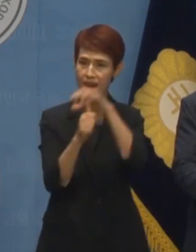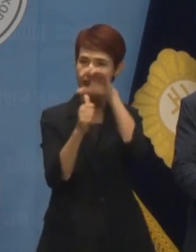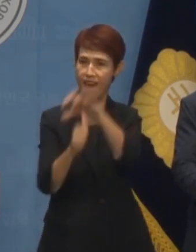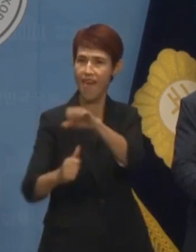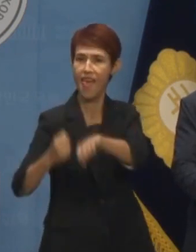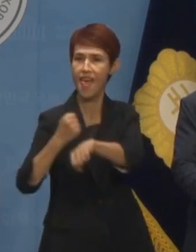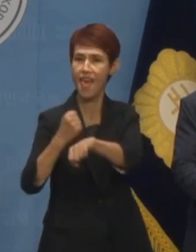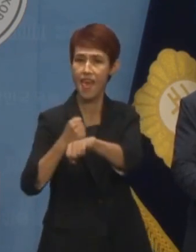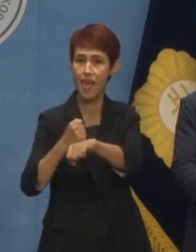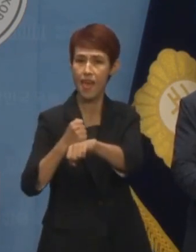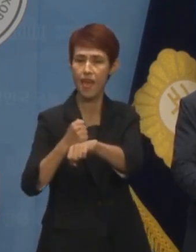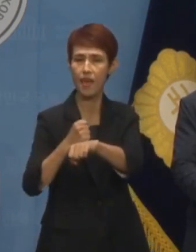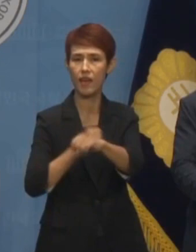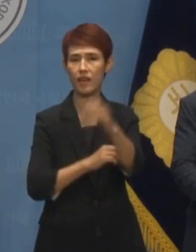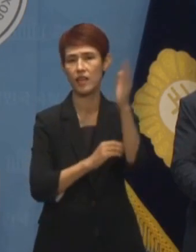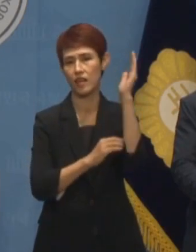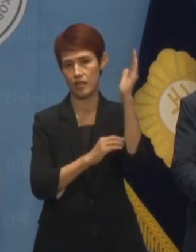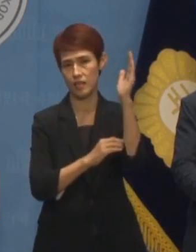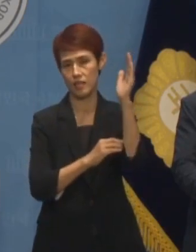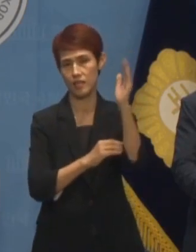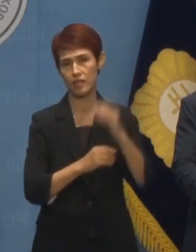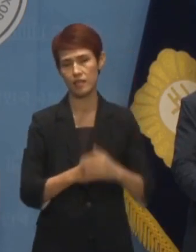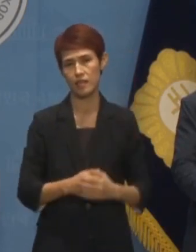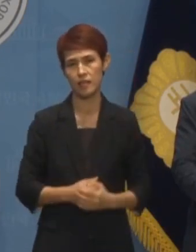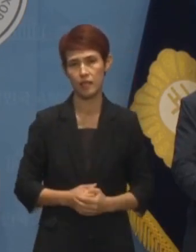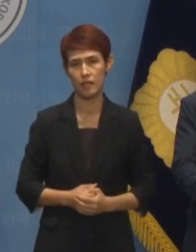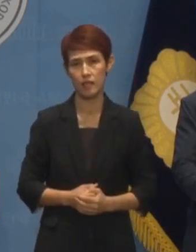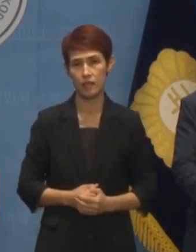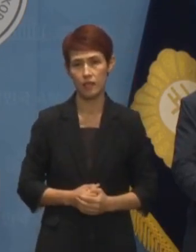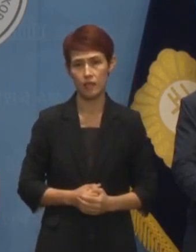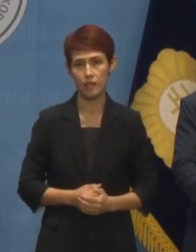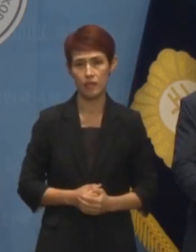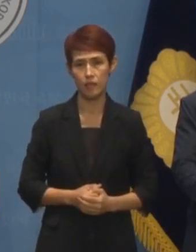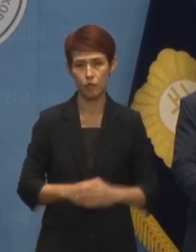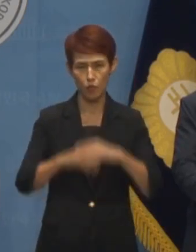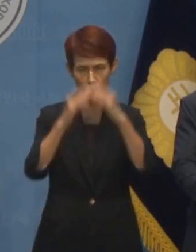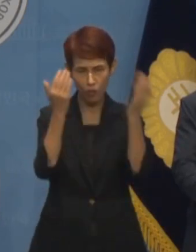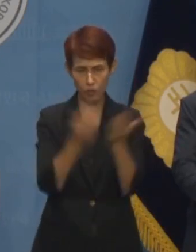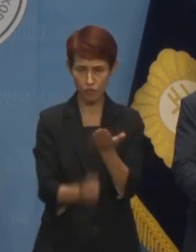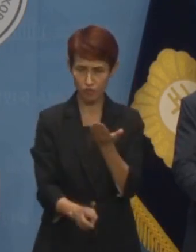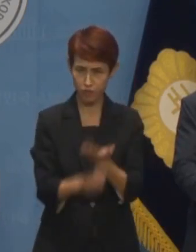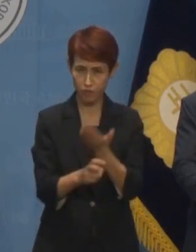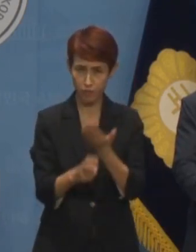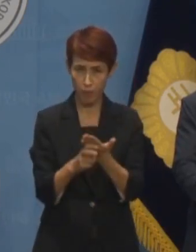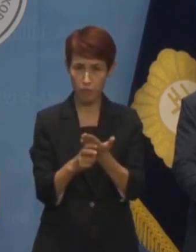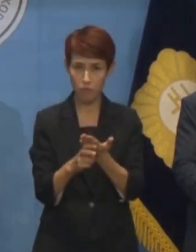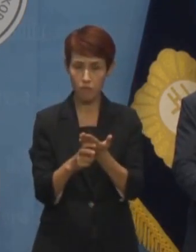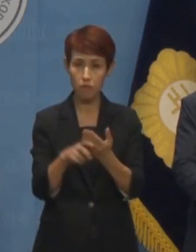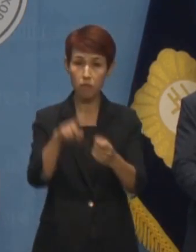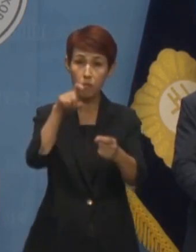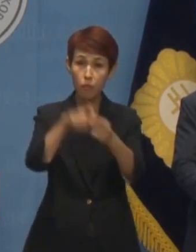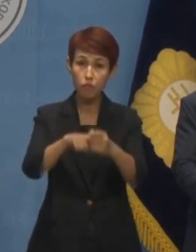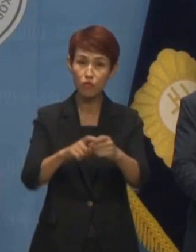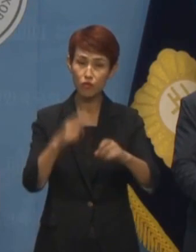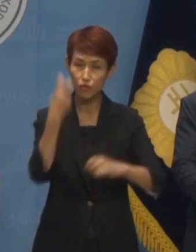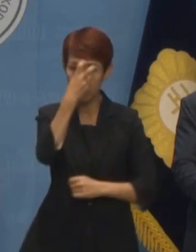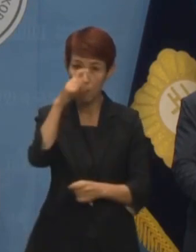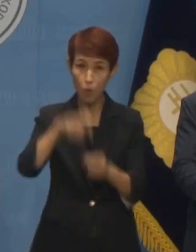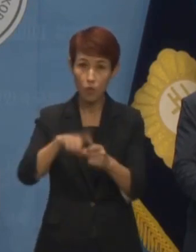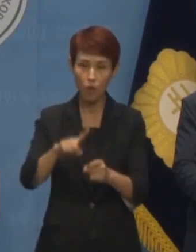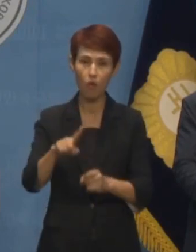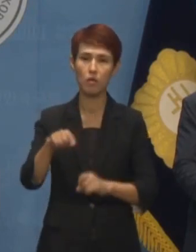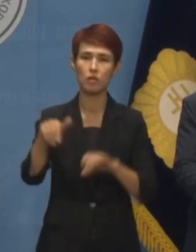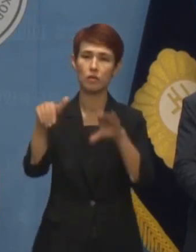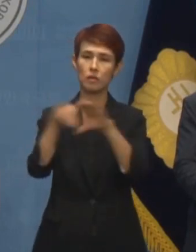겠다라는 말을 했다는 증언도 있습니다 이번 사태를 통해이 모든 불법 수사의 목적이 결국 전임 대통령